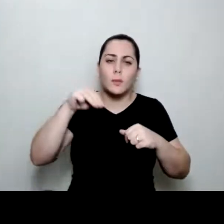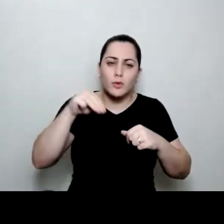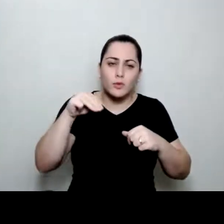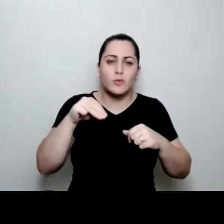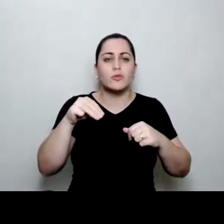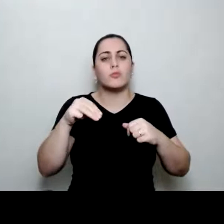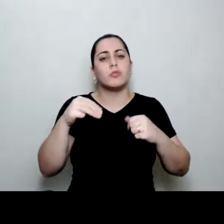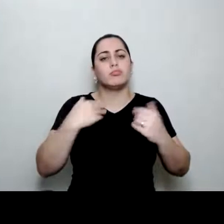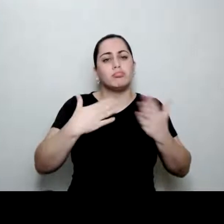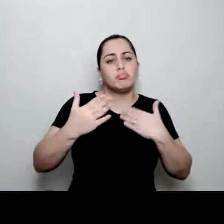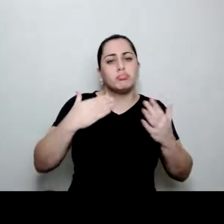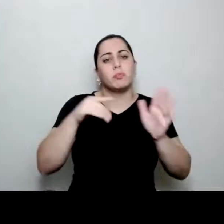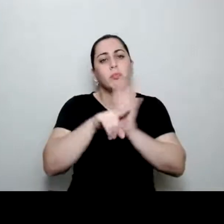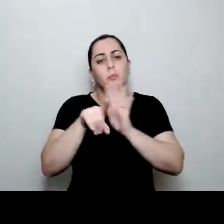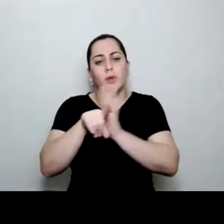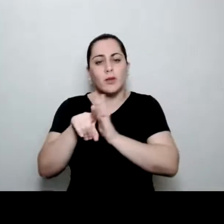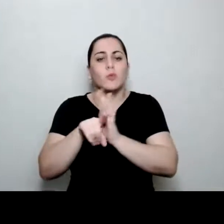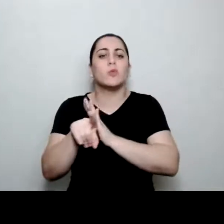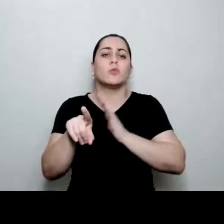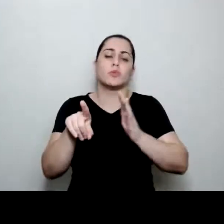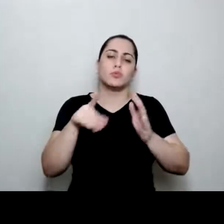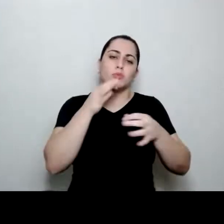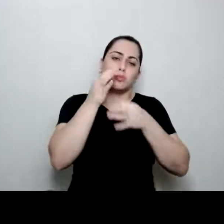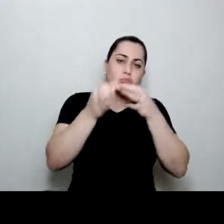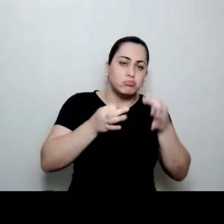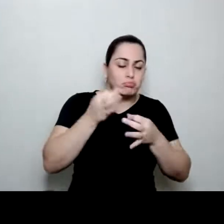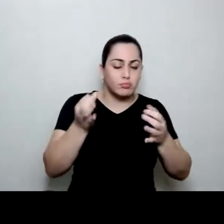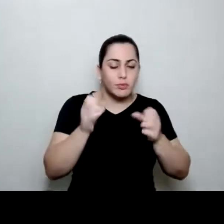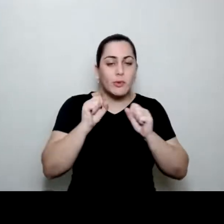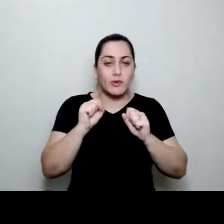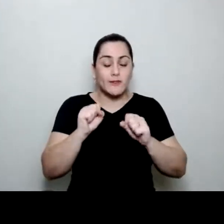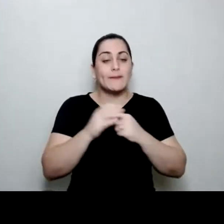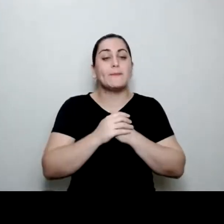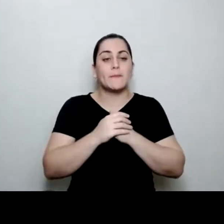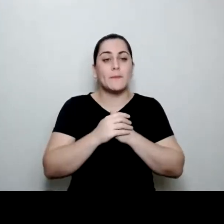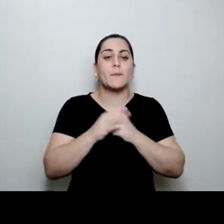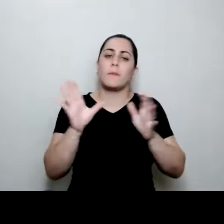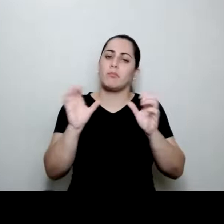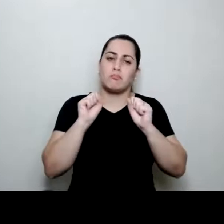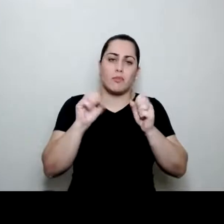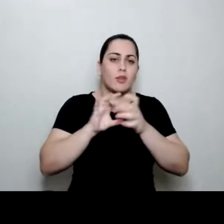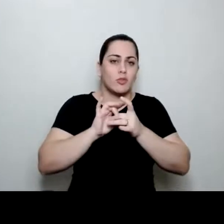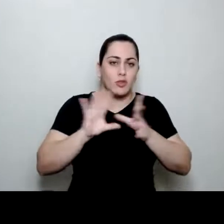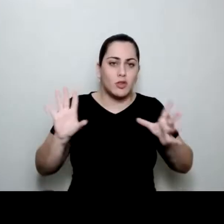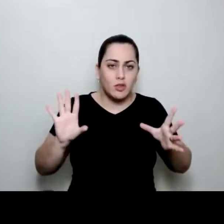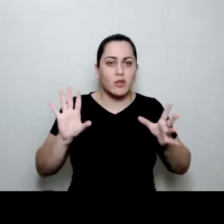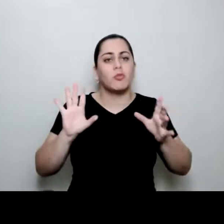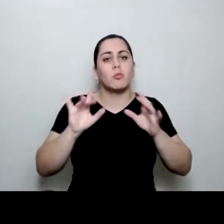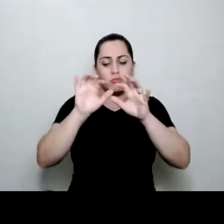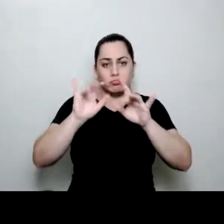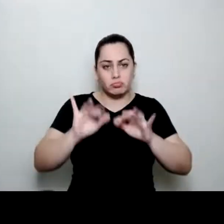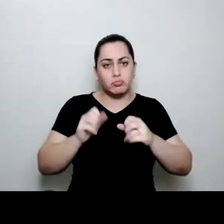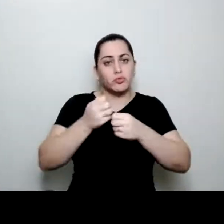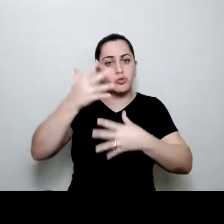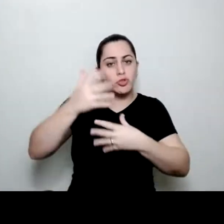para trocas, para perguntas, comentários. E nesse momento podem ficar à vontade tanto para escrever no chat como abrir